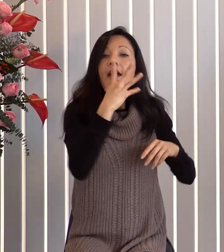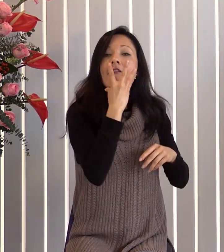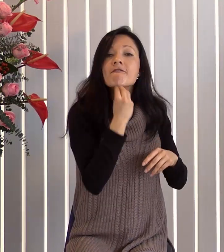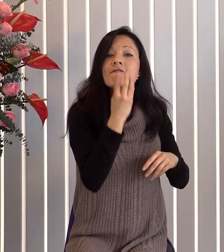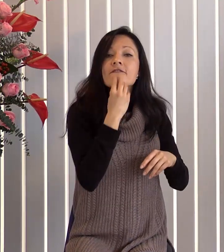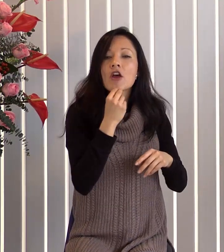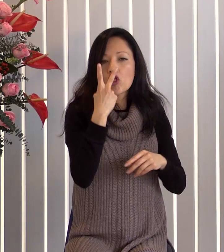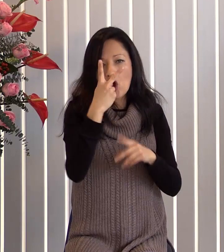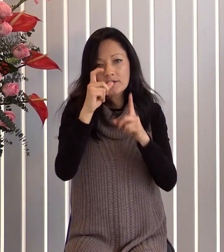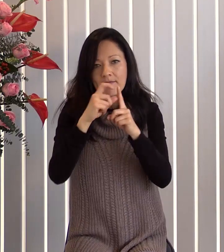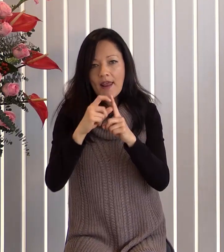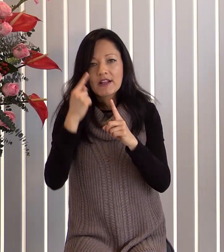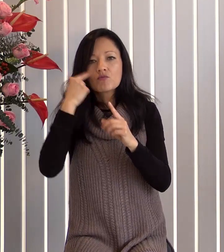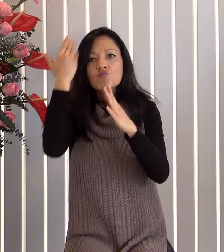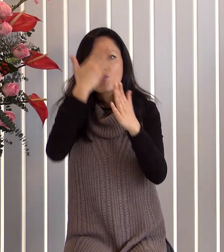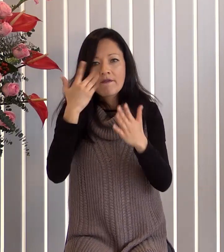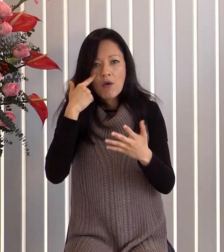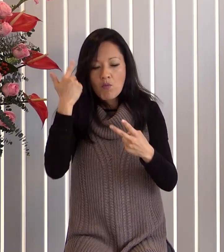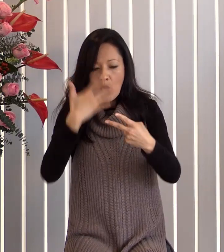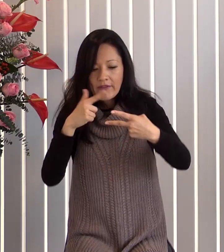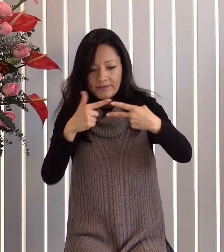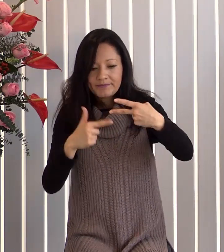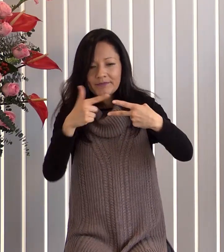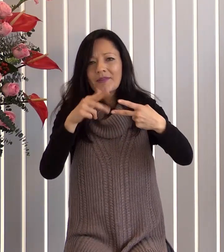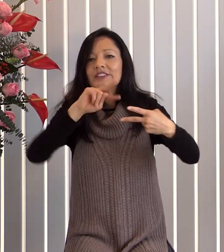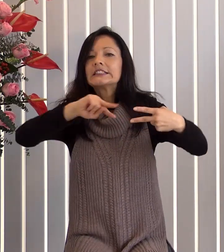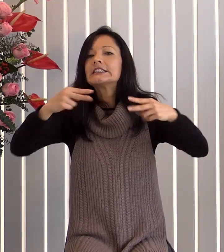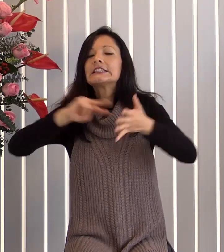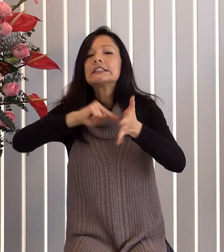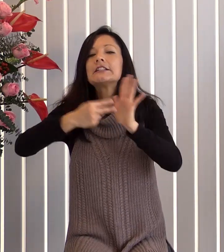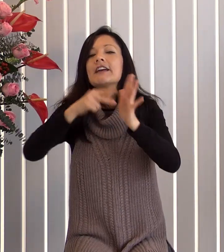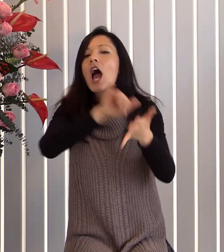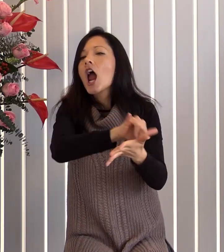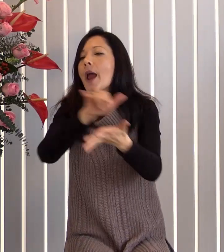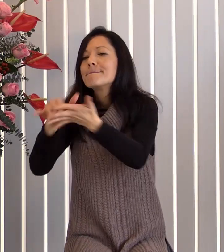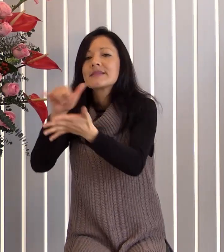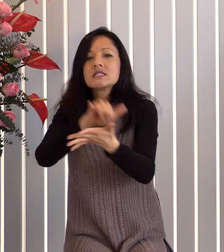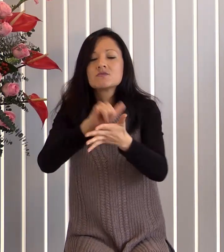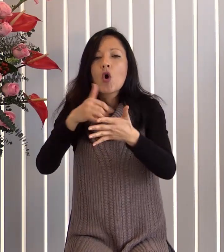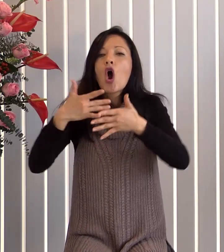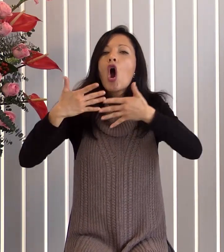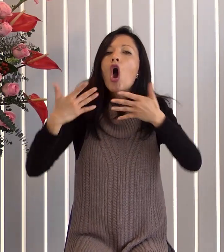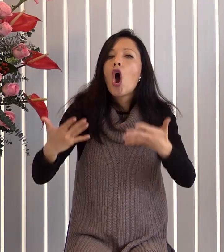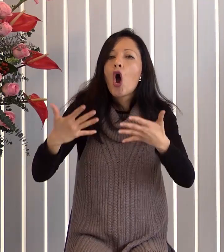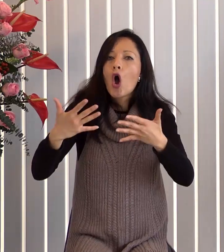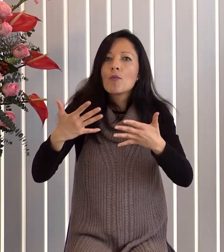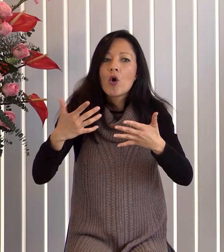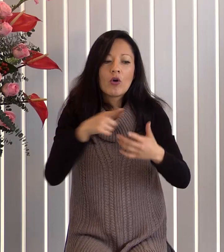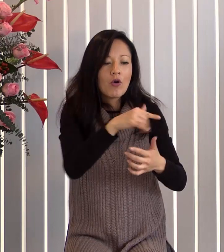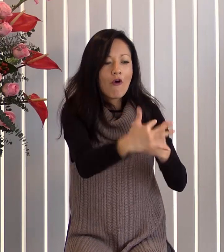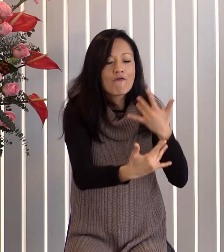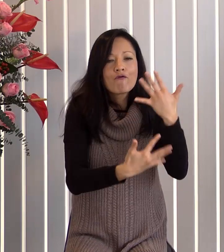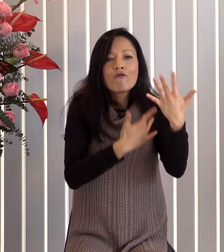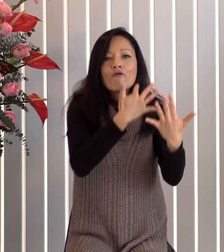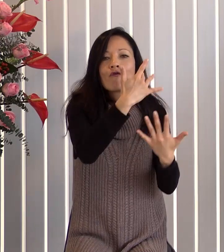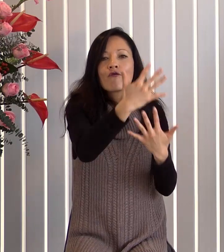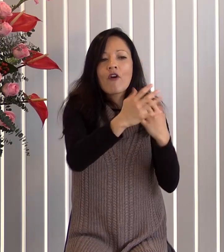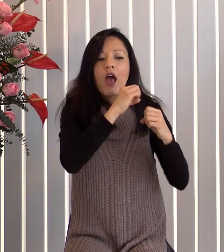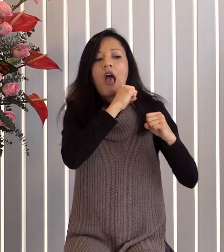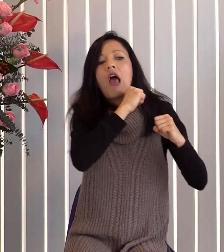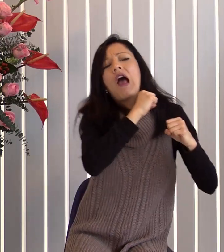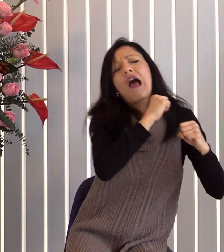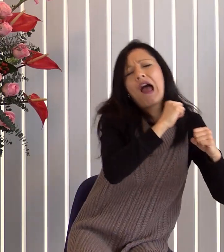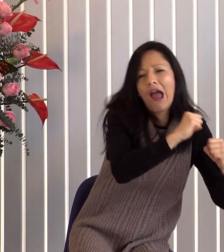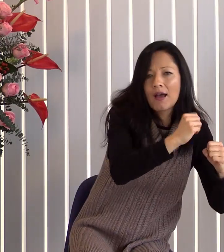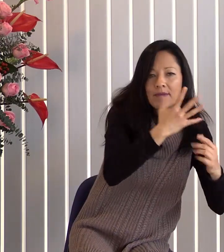las mismas palabras literalmente significan lo mismo, significa poner en el fuego para